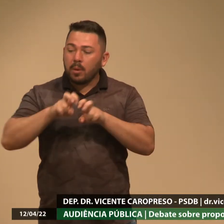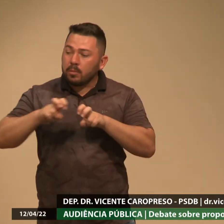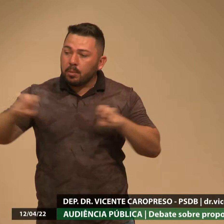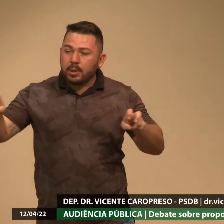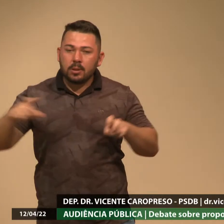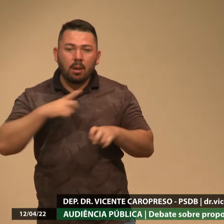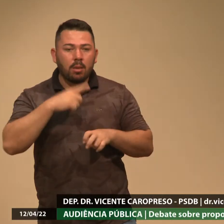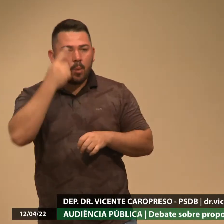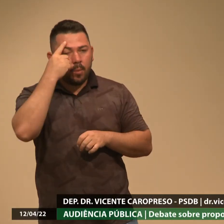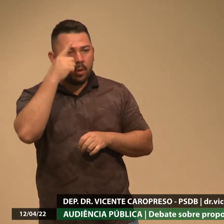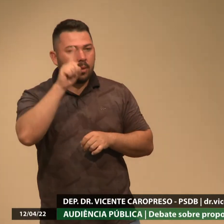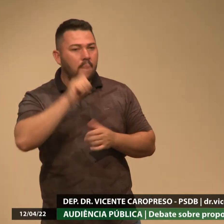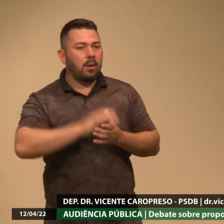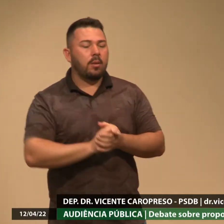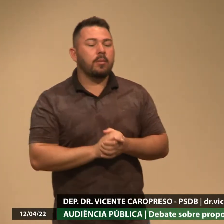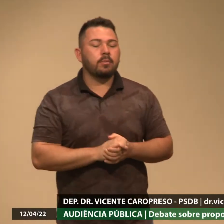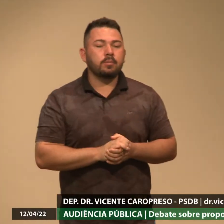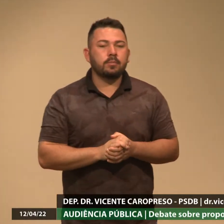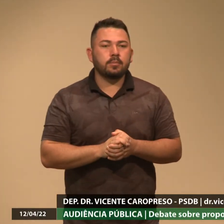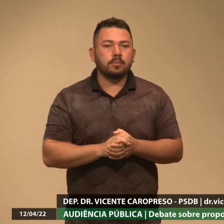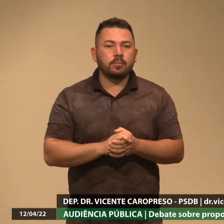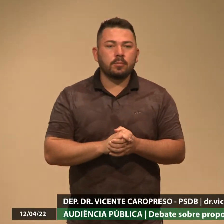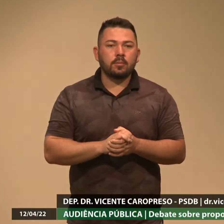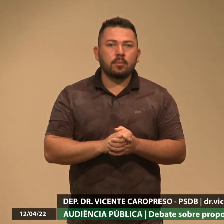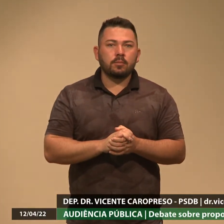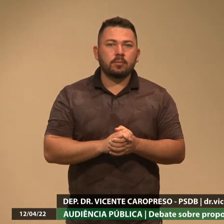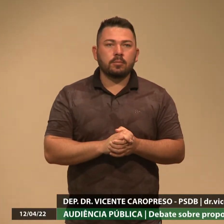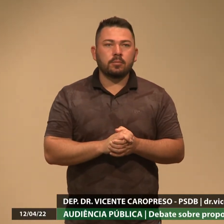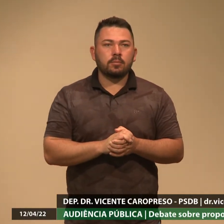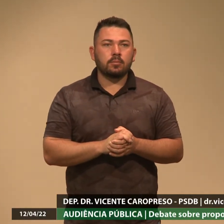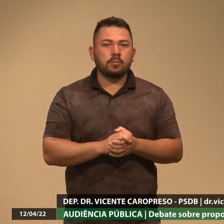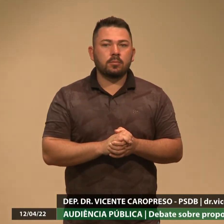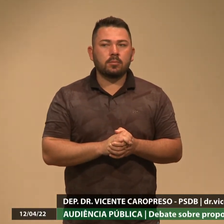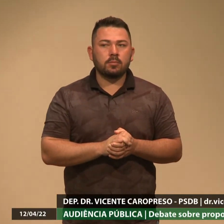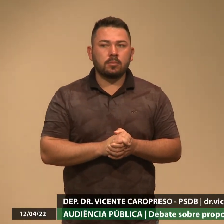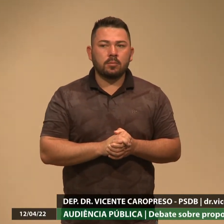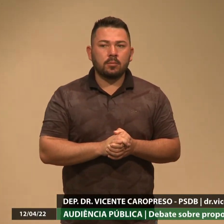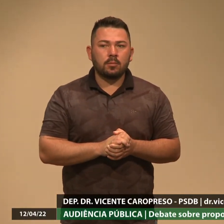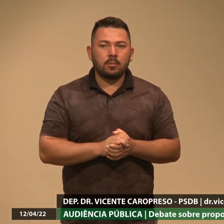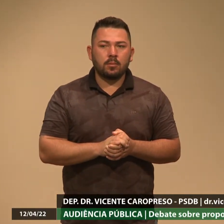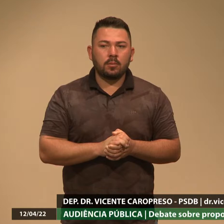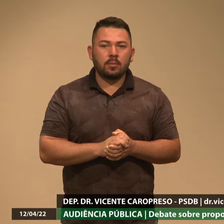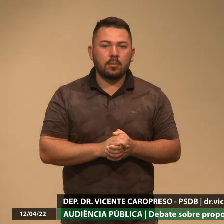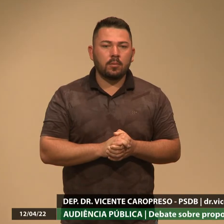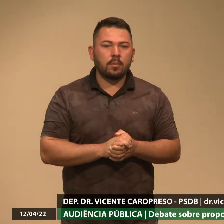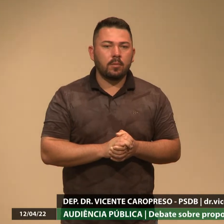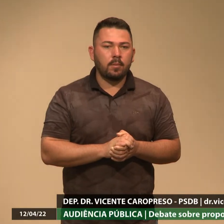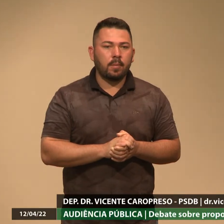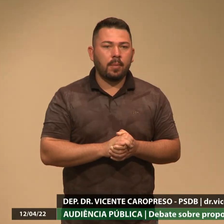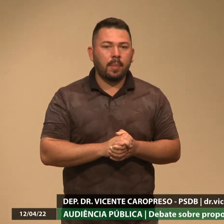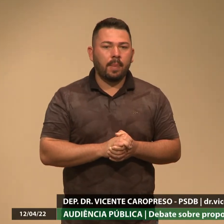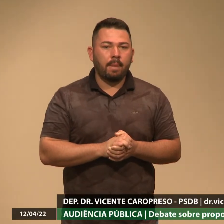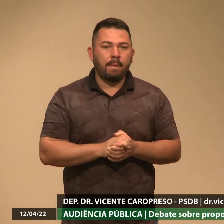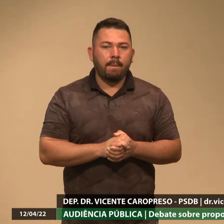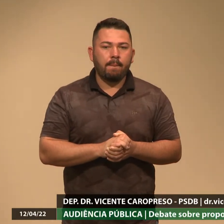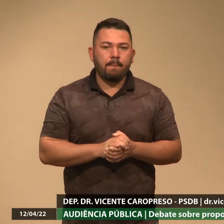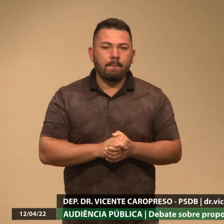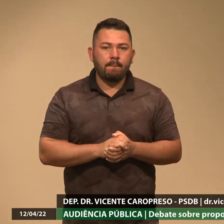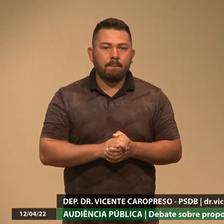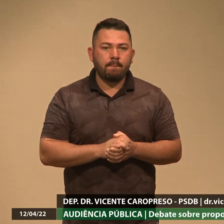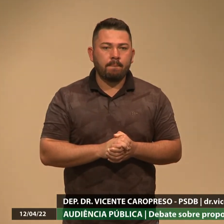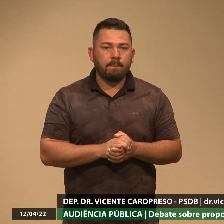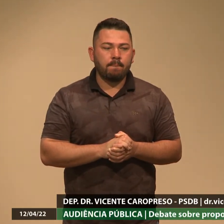depois eu vou entrar no mérito né e é para um pouquinho velho o